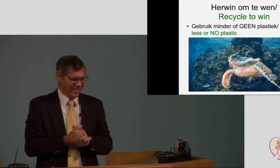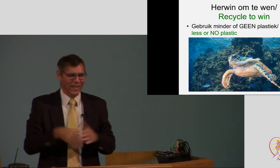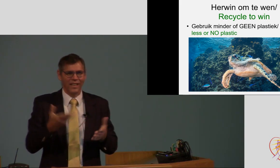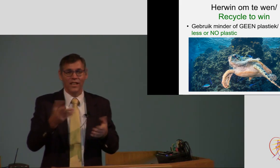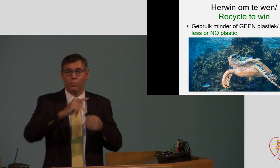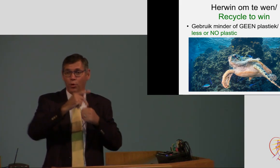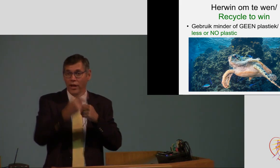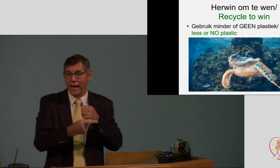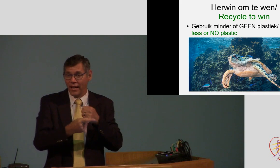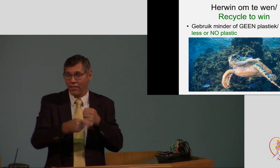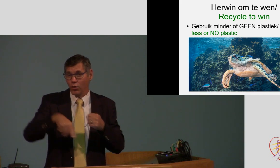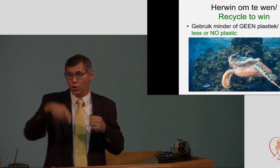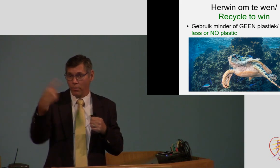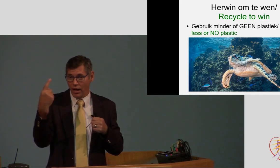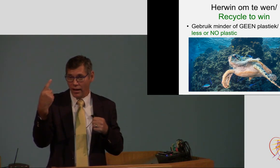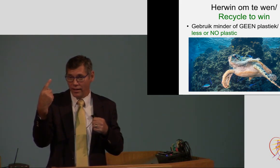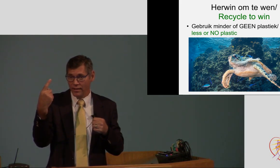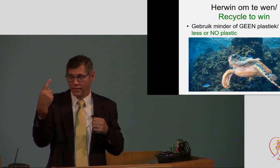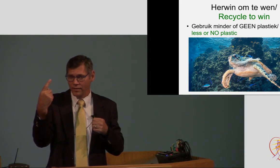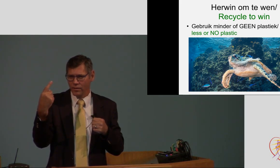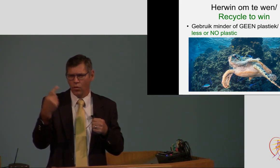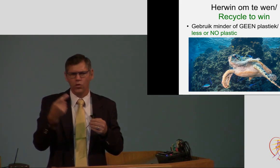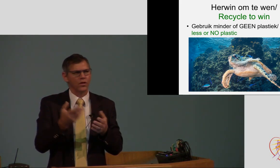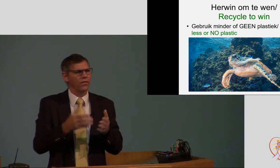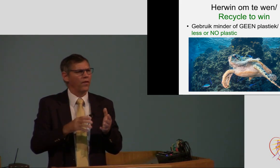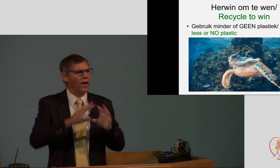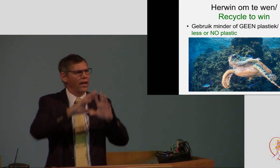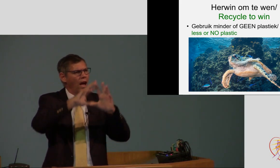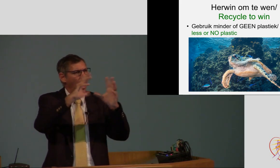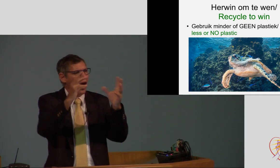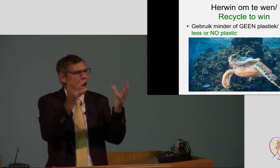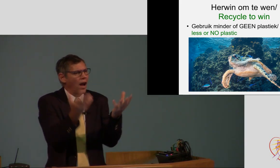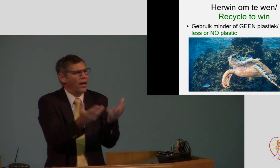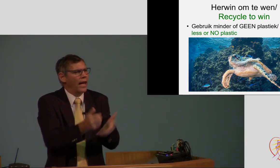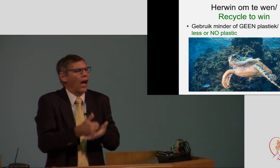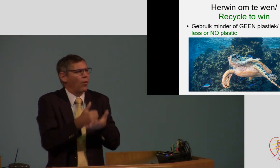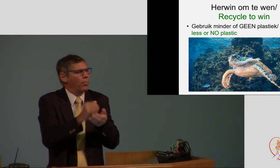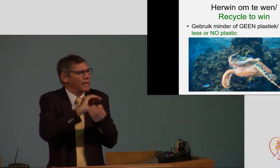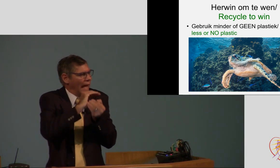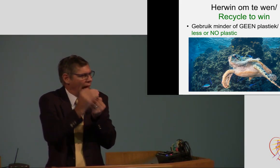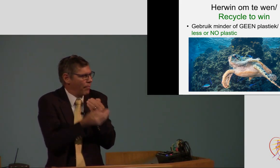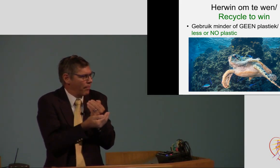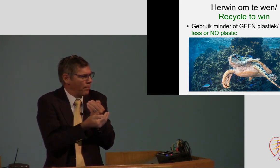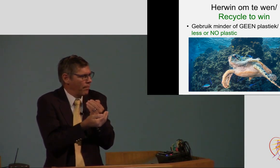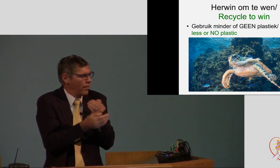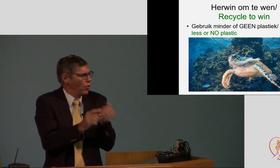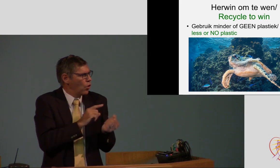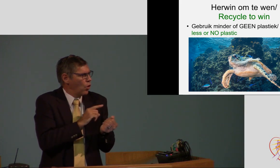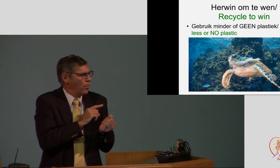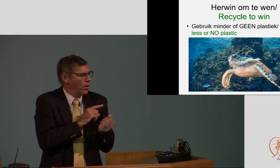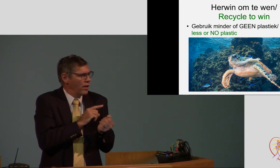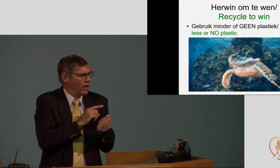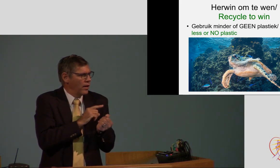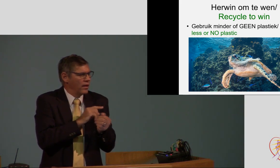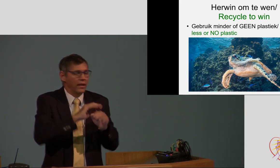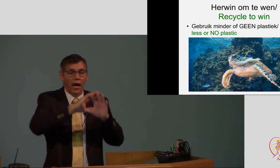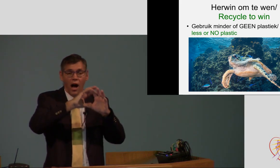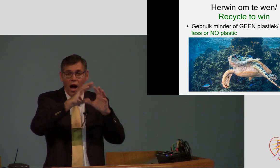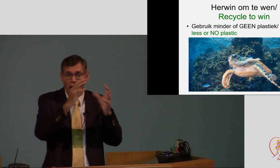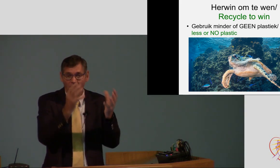Dis projek wat ons begin, ons wil die aarde help beskerm. Hoekom? Die